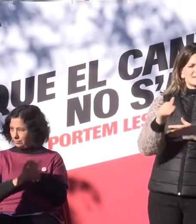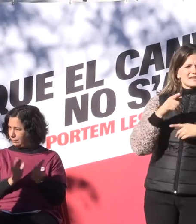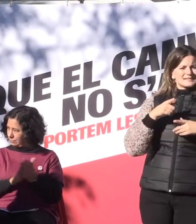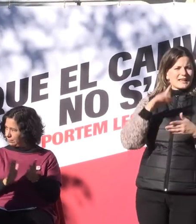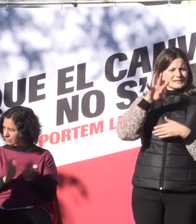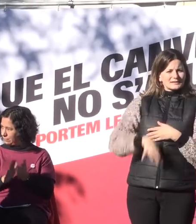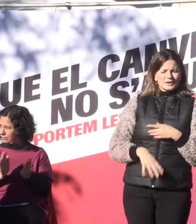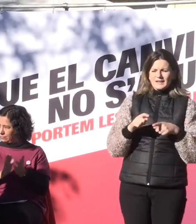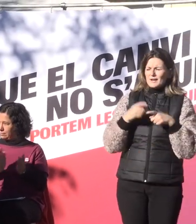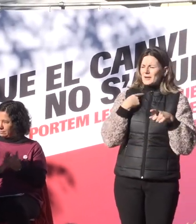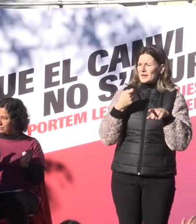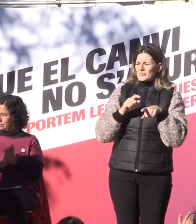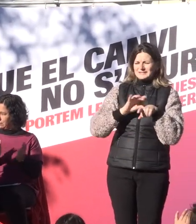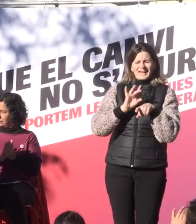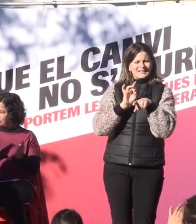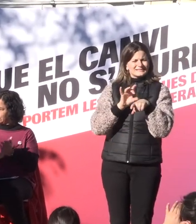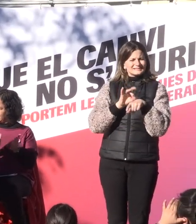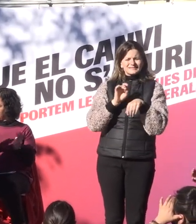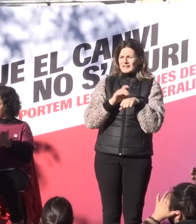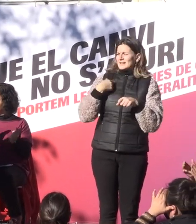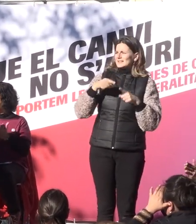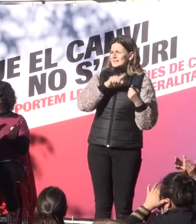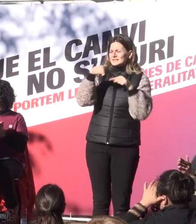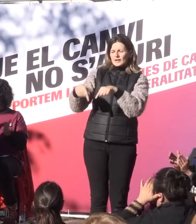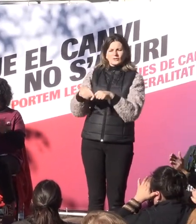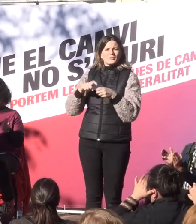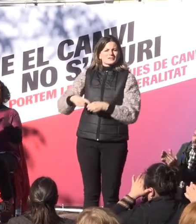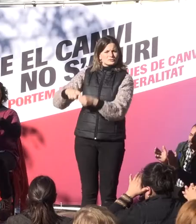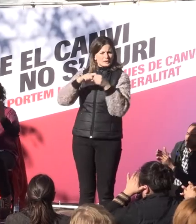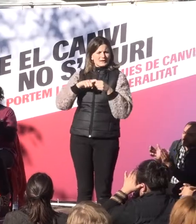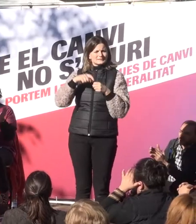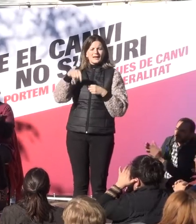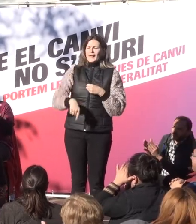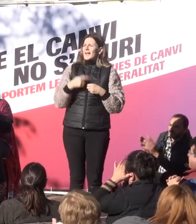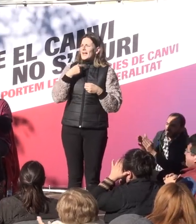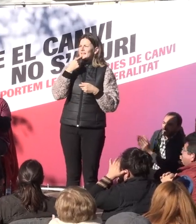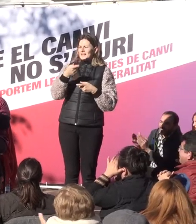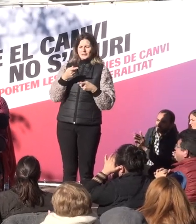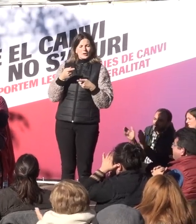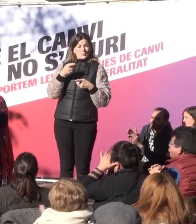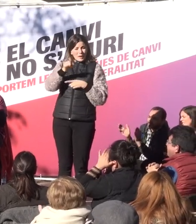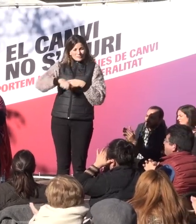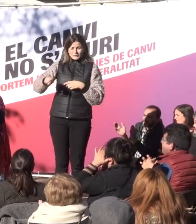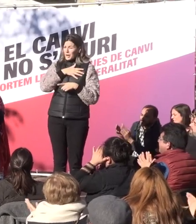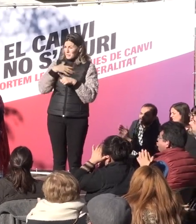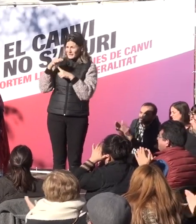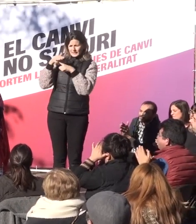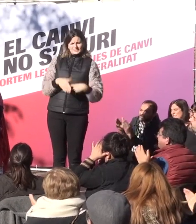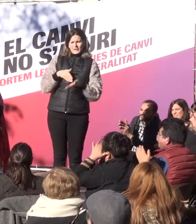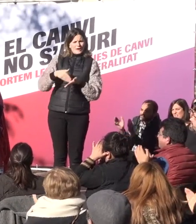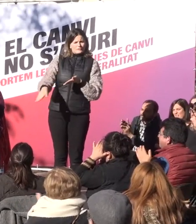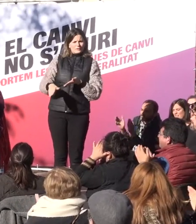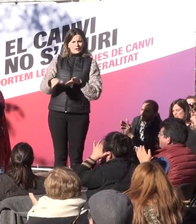del racismo de la xenofobia quiere ser una trinchera de la solidaridad y aquí no vamos a dejar pasar a nadie que quiera discriminar a las personas